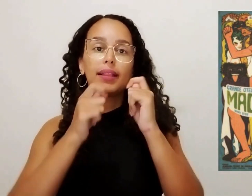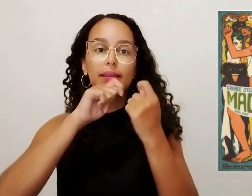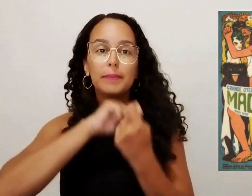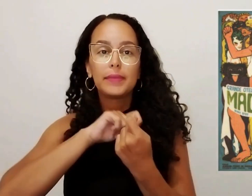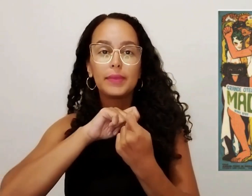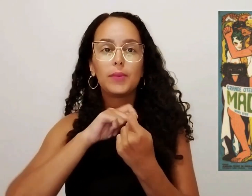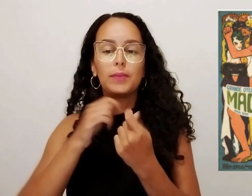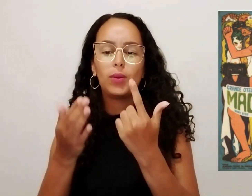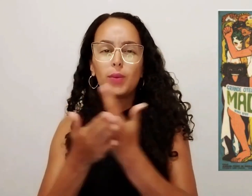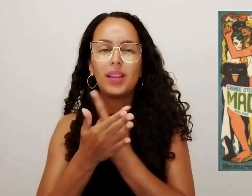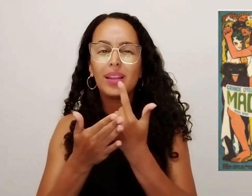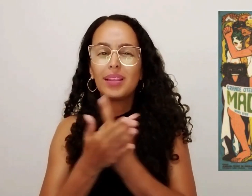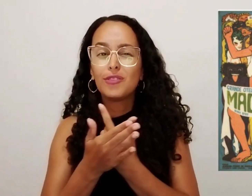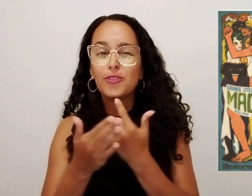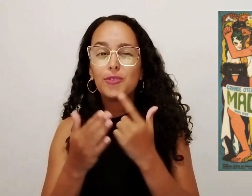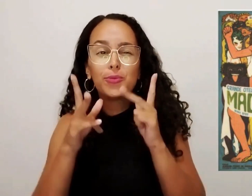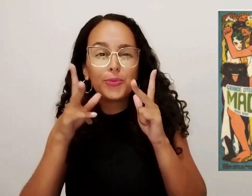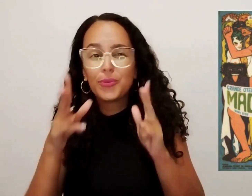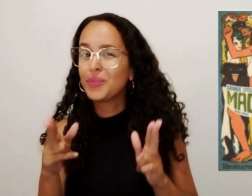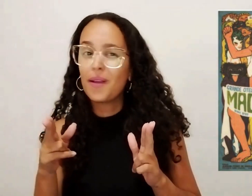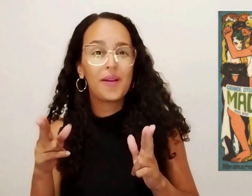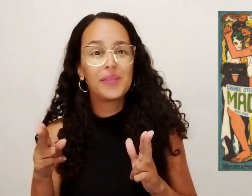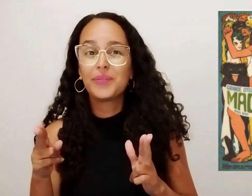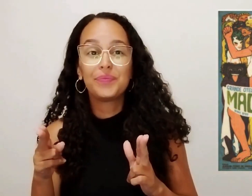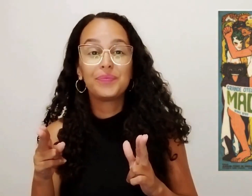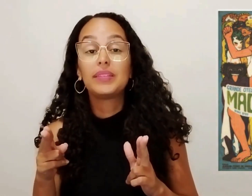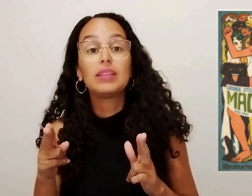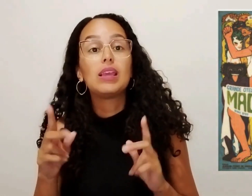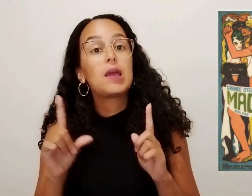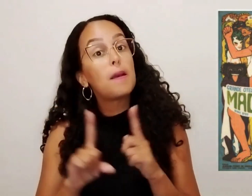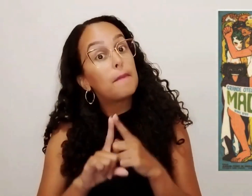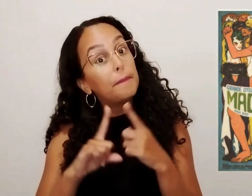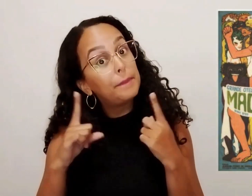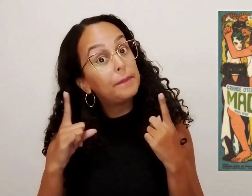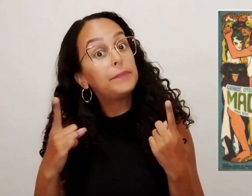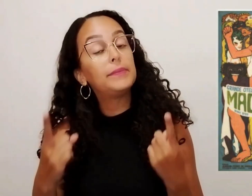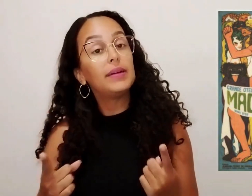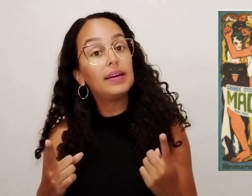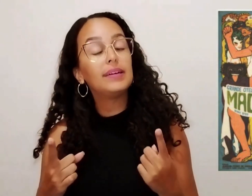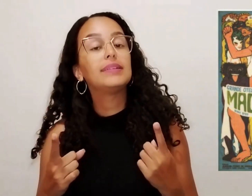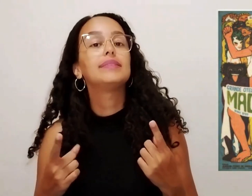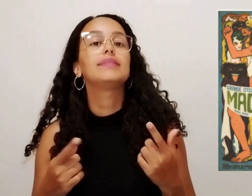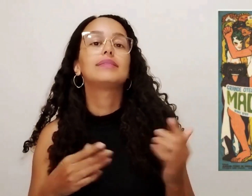tem êxito em transmitir a essência da obra de Mário de Andrade.